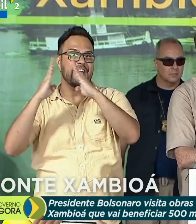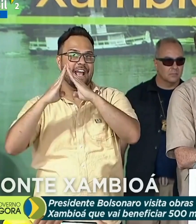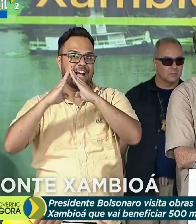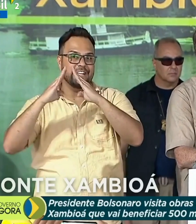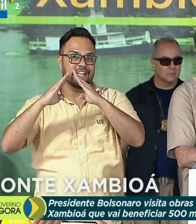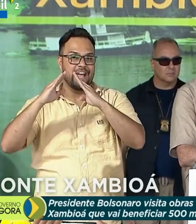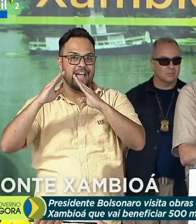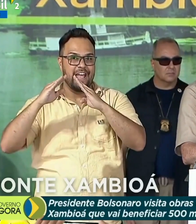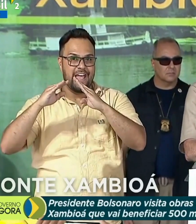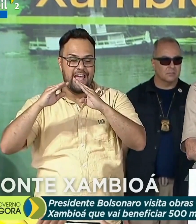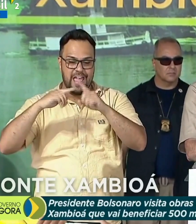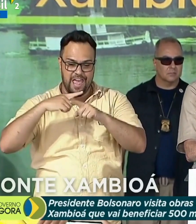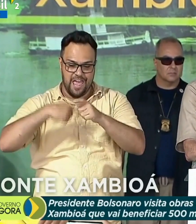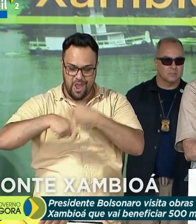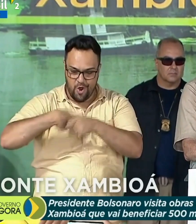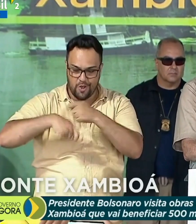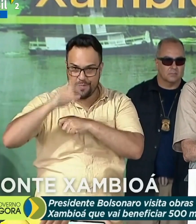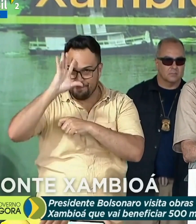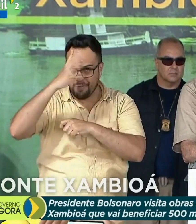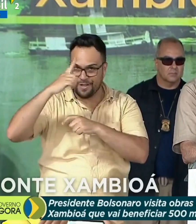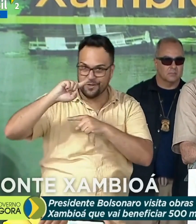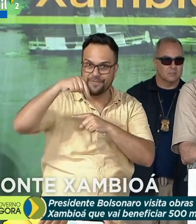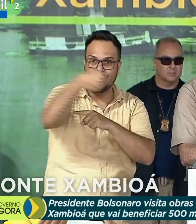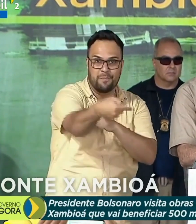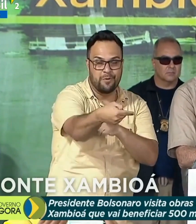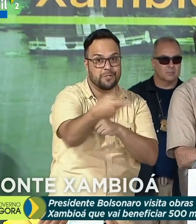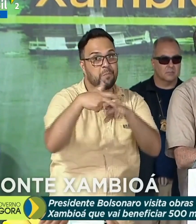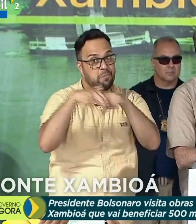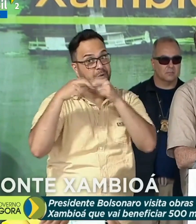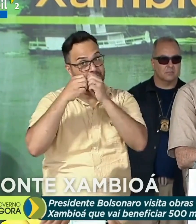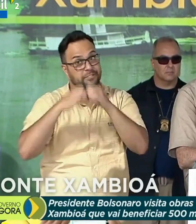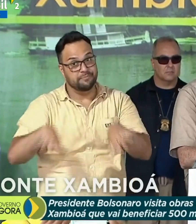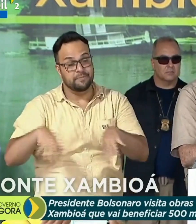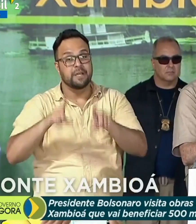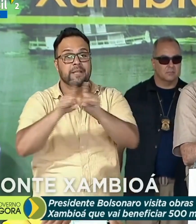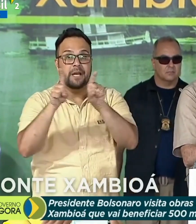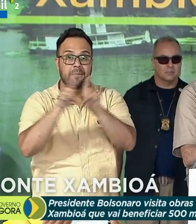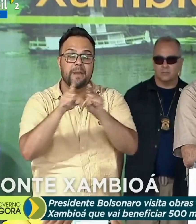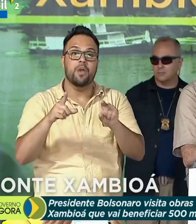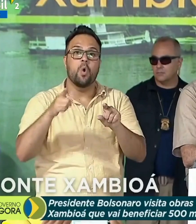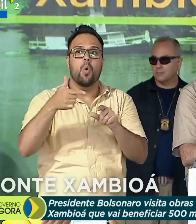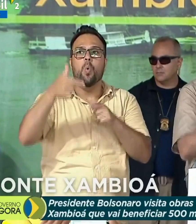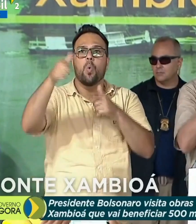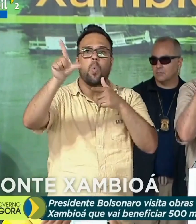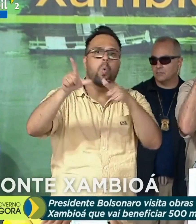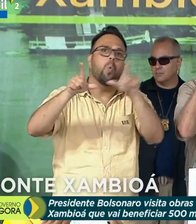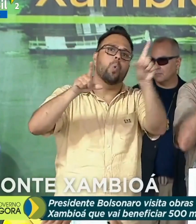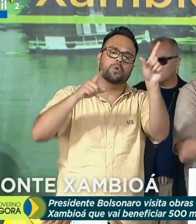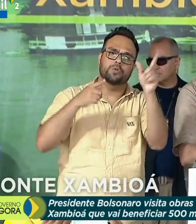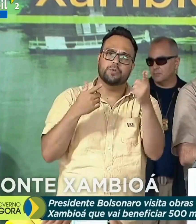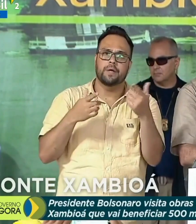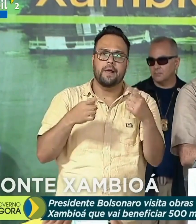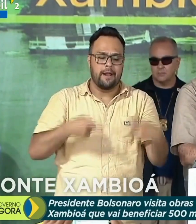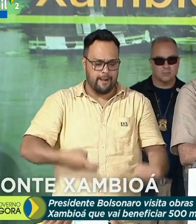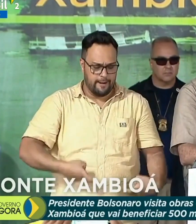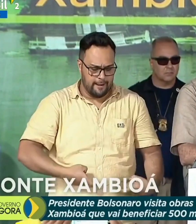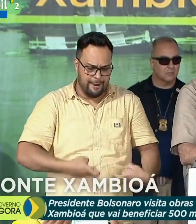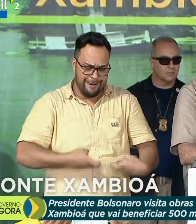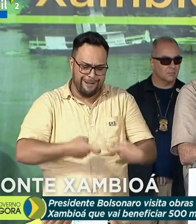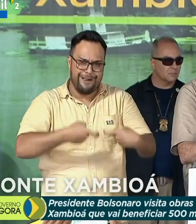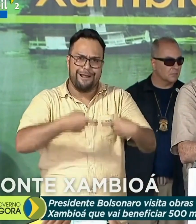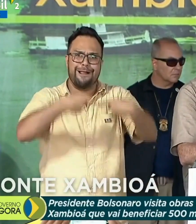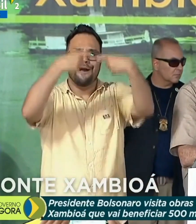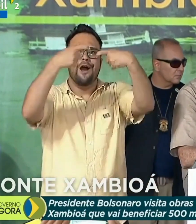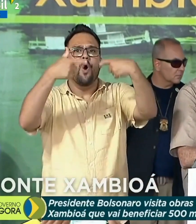a economia a gente vê depois. E consequência também de outros fatores, com uma guerra a 10